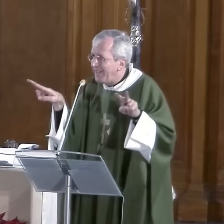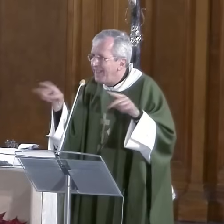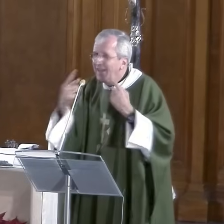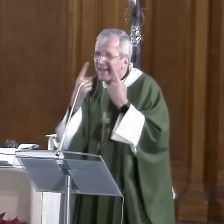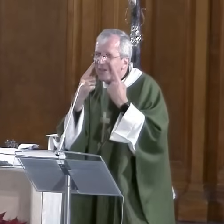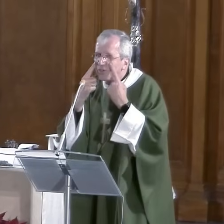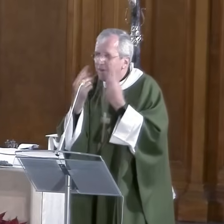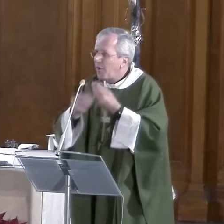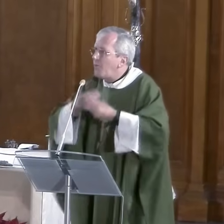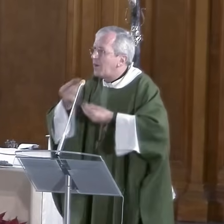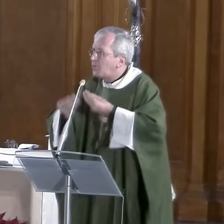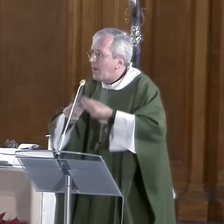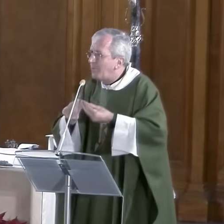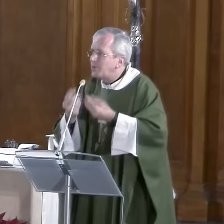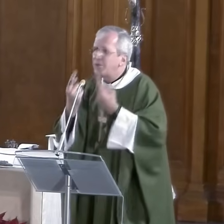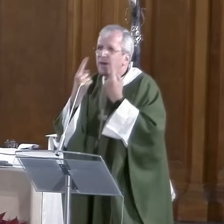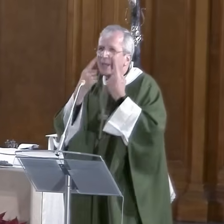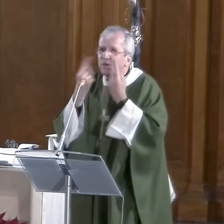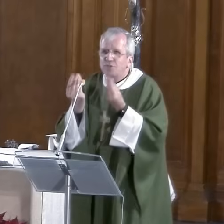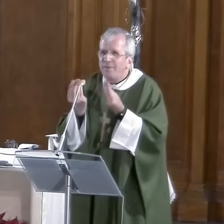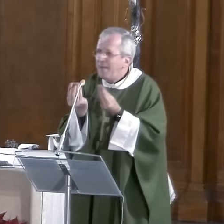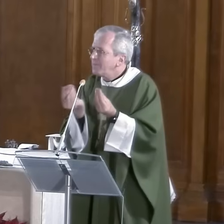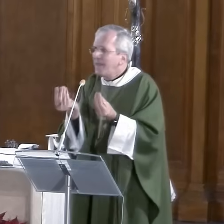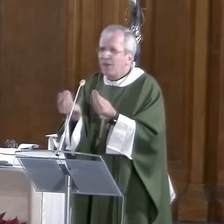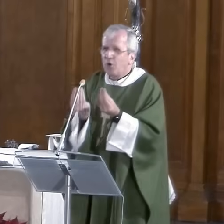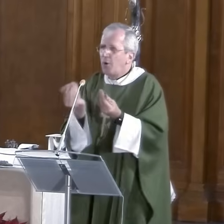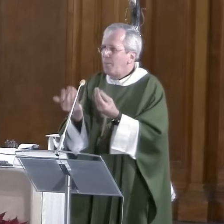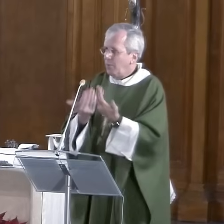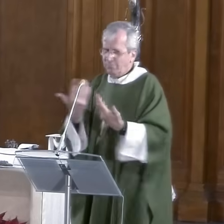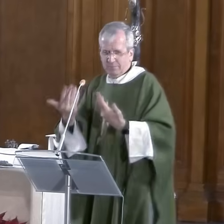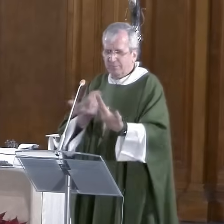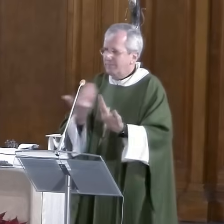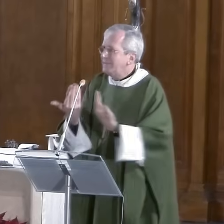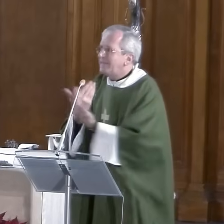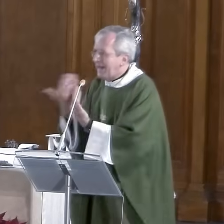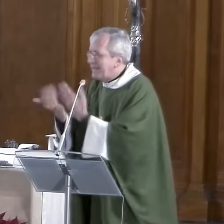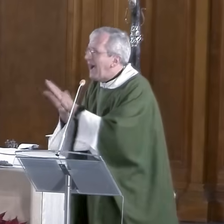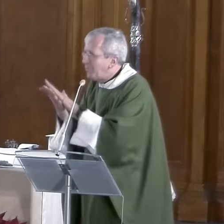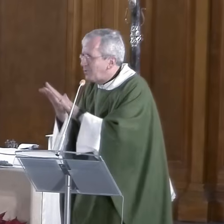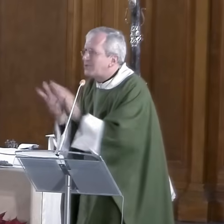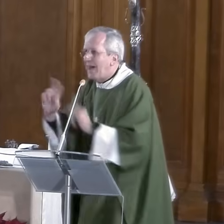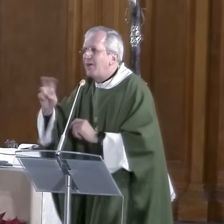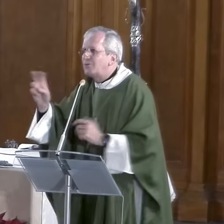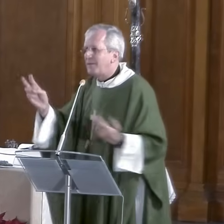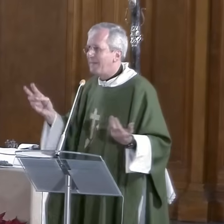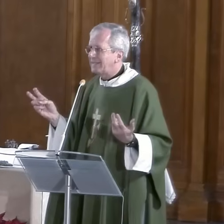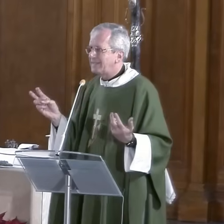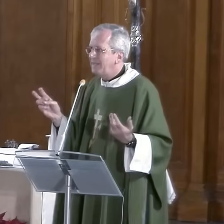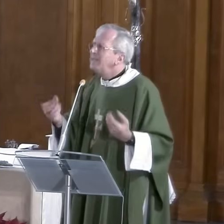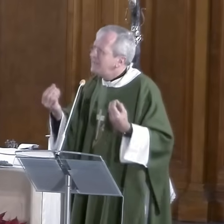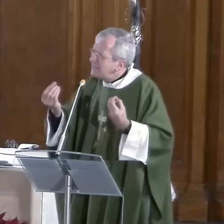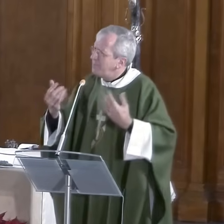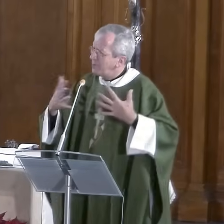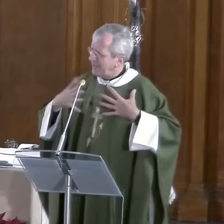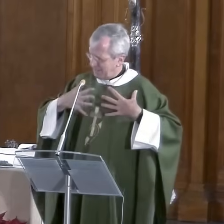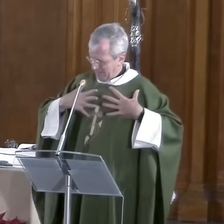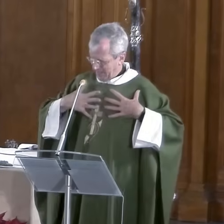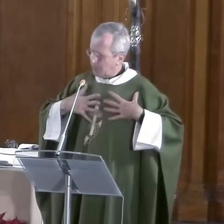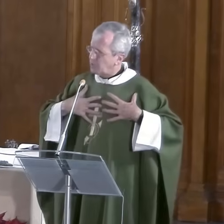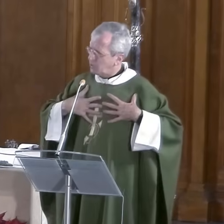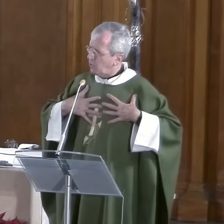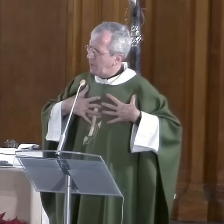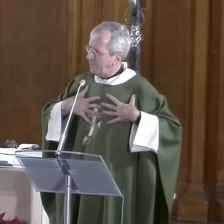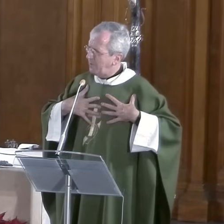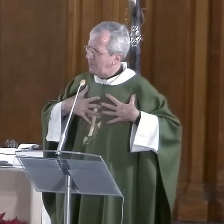ve y nos ve cómo actuamos y nos ve cómo tratamos a los demás. Y es importante